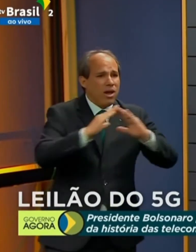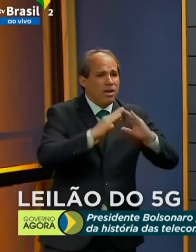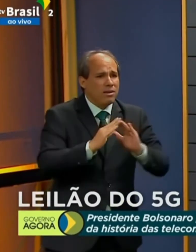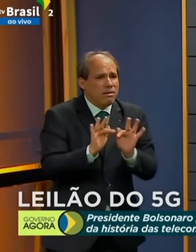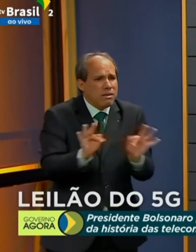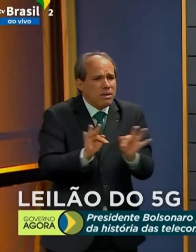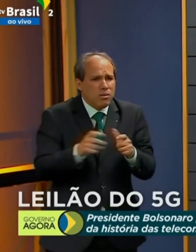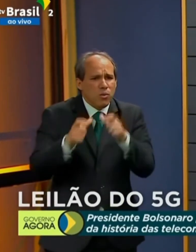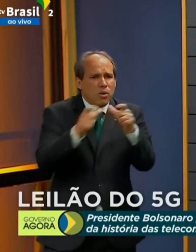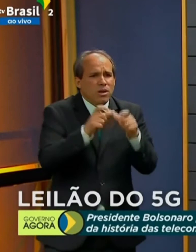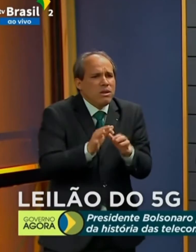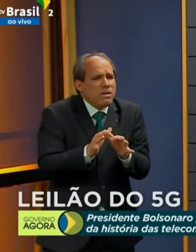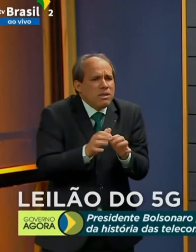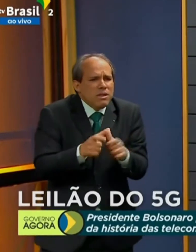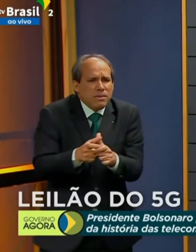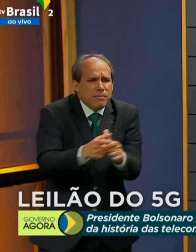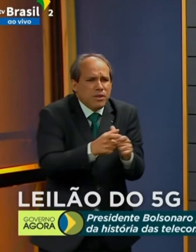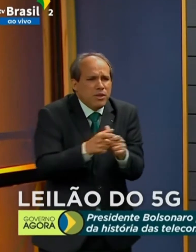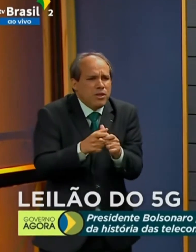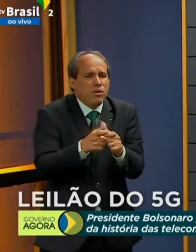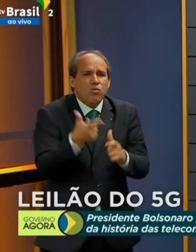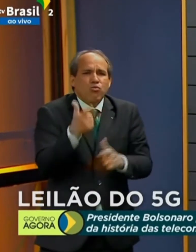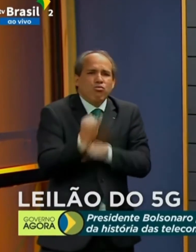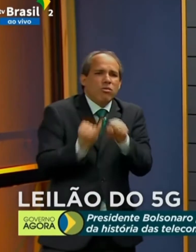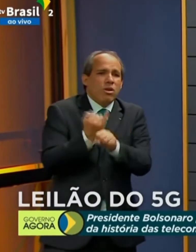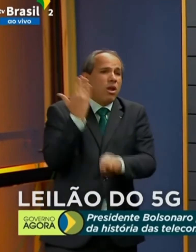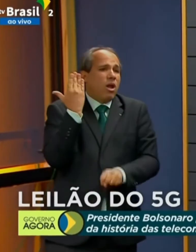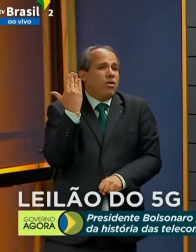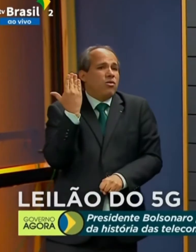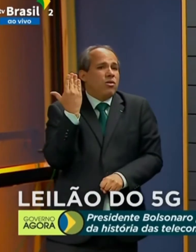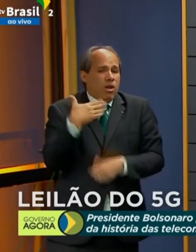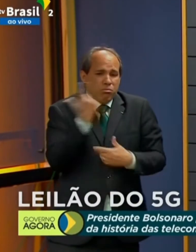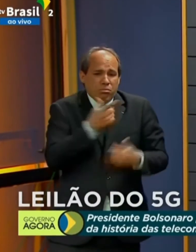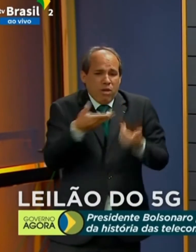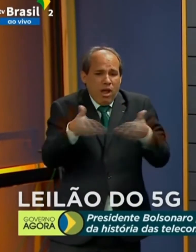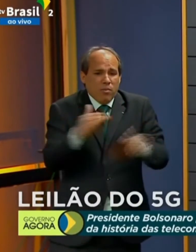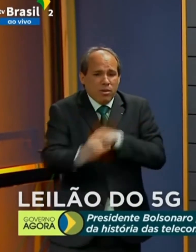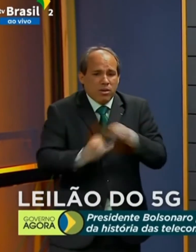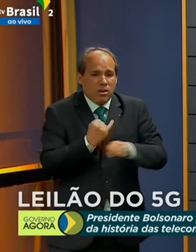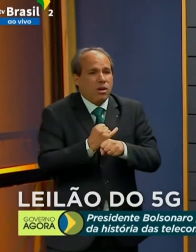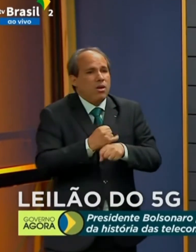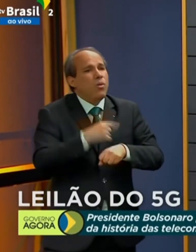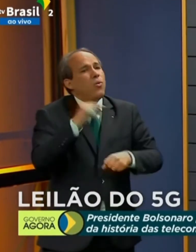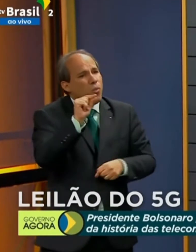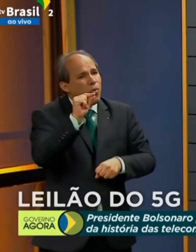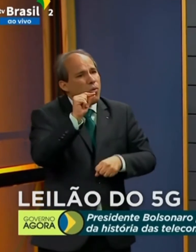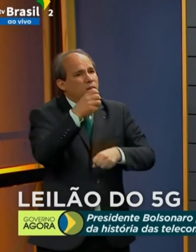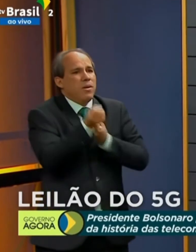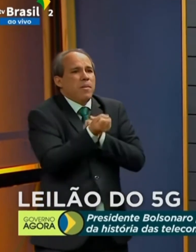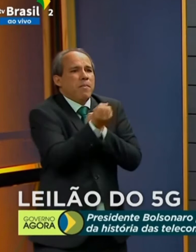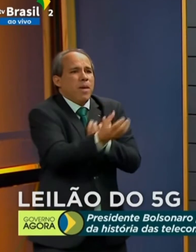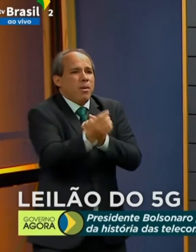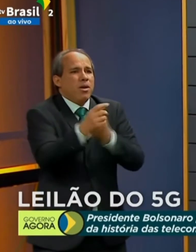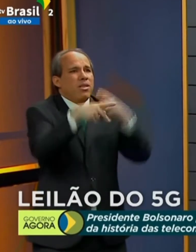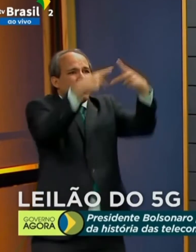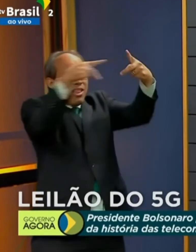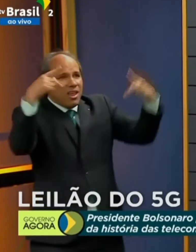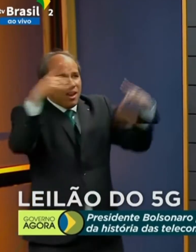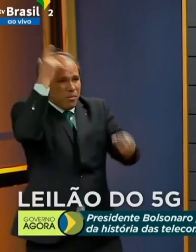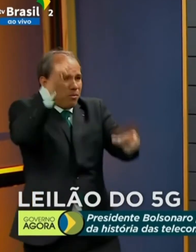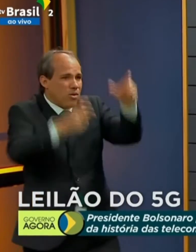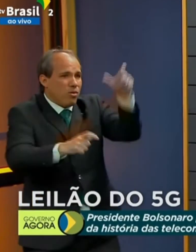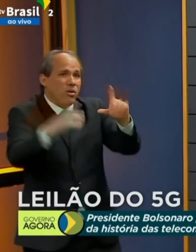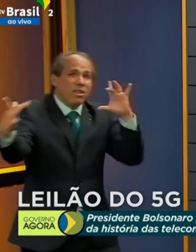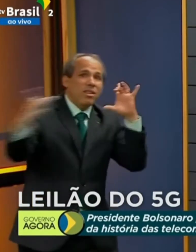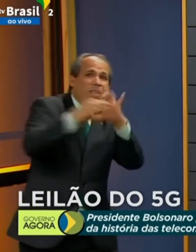que não tem internet e voltei internet a informação que chega na ponta da linha essas pessoas se